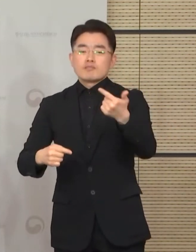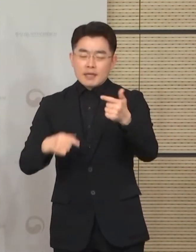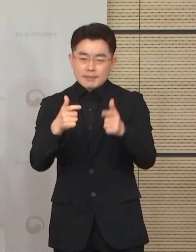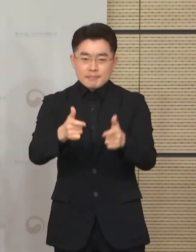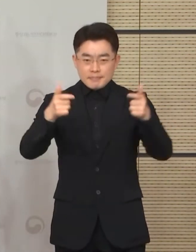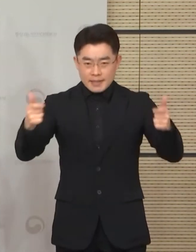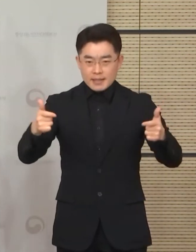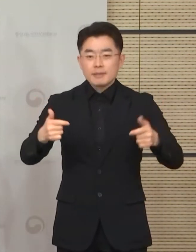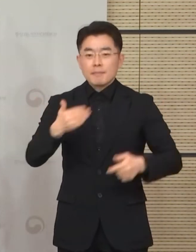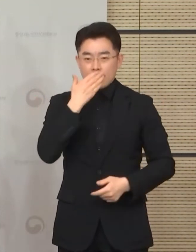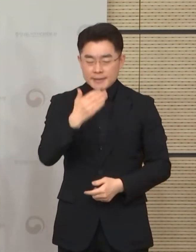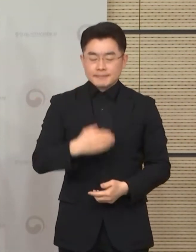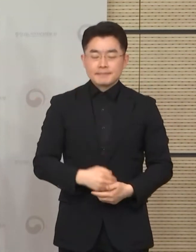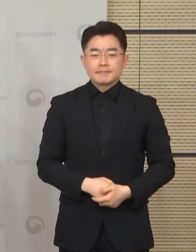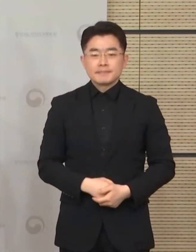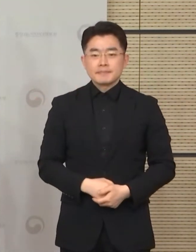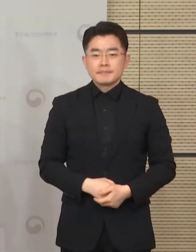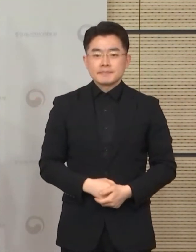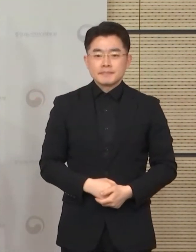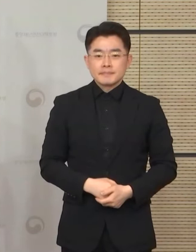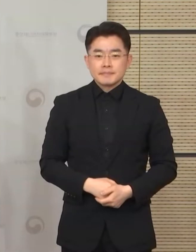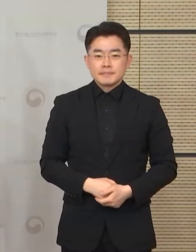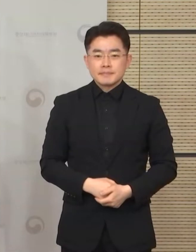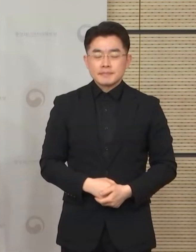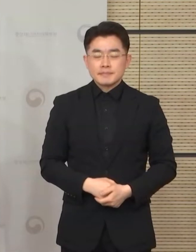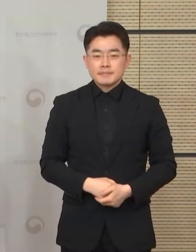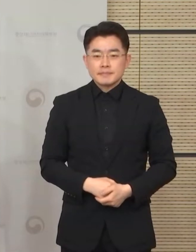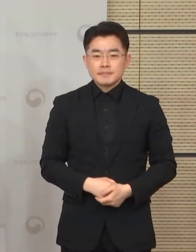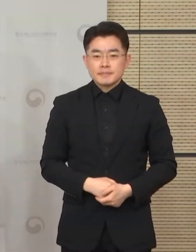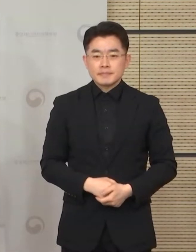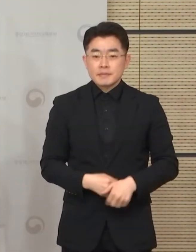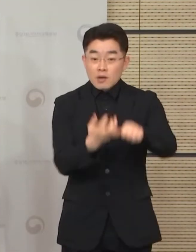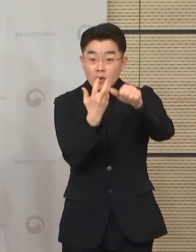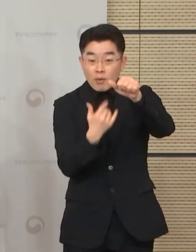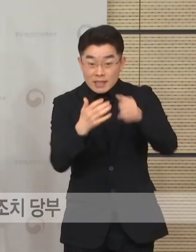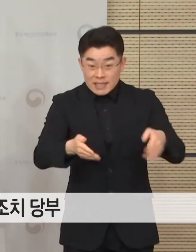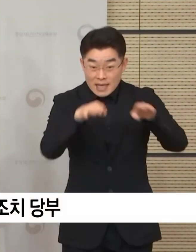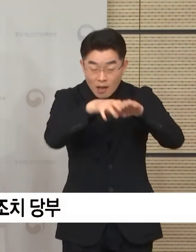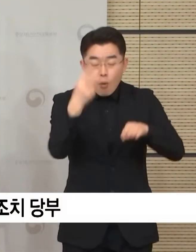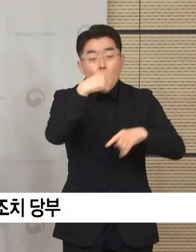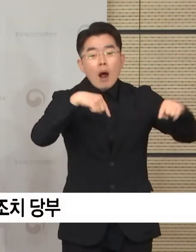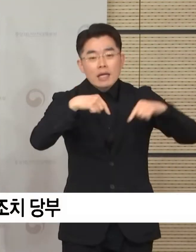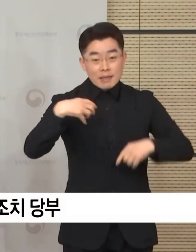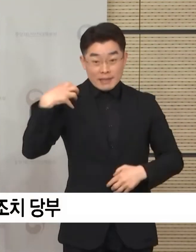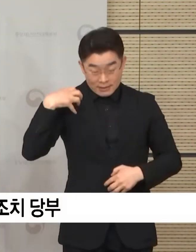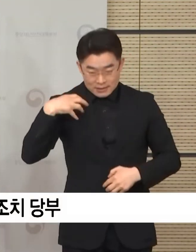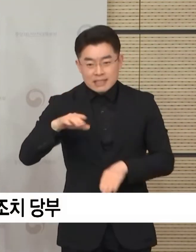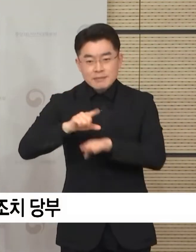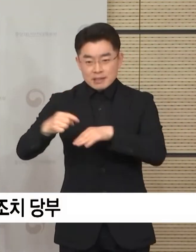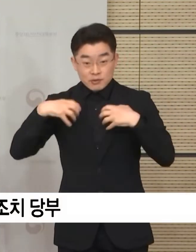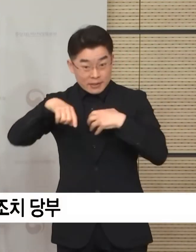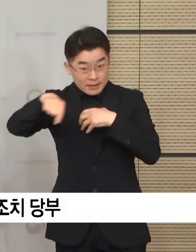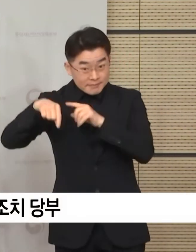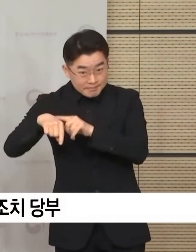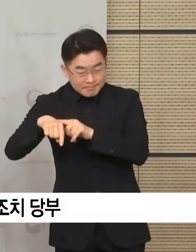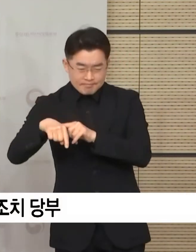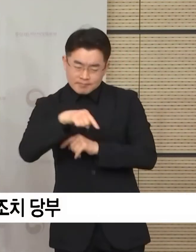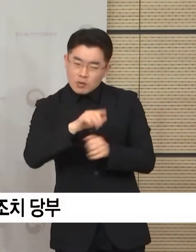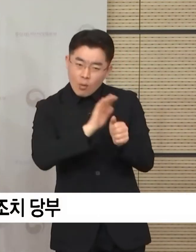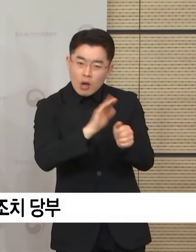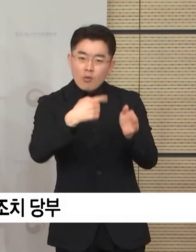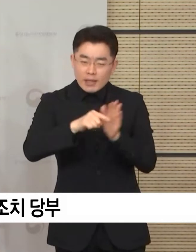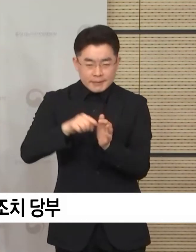가능하도록 늘 일겠습니다 화장장 을 관리하는 각 지자체에서도 인력 확충과